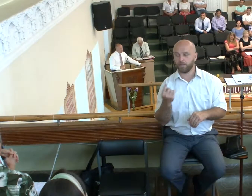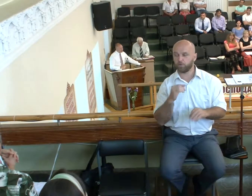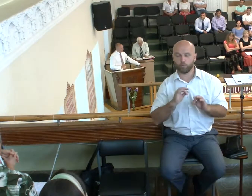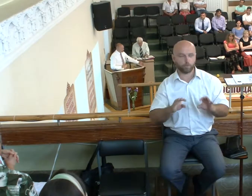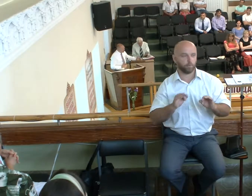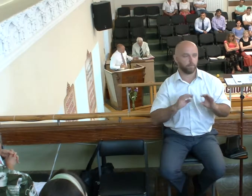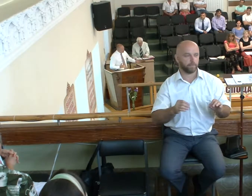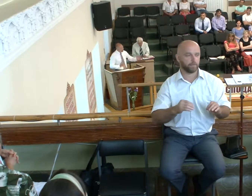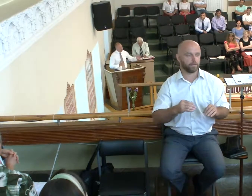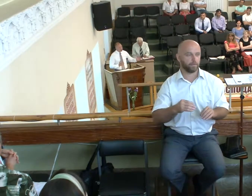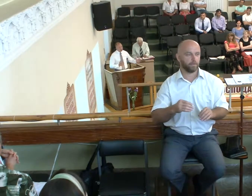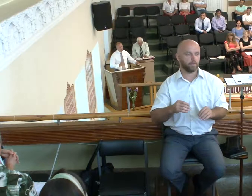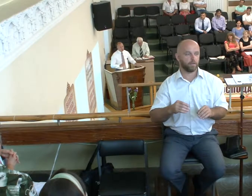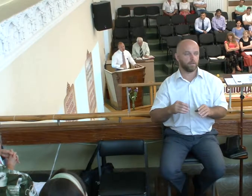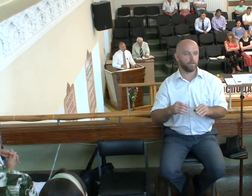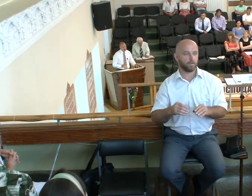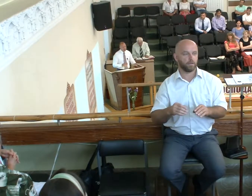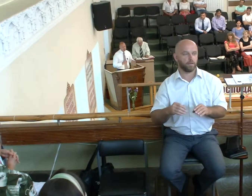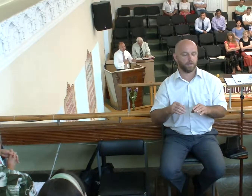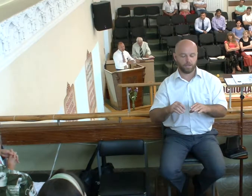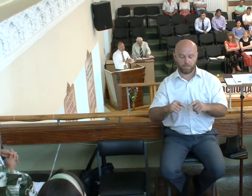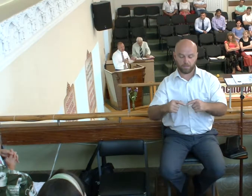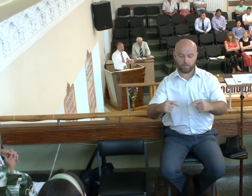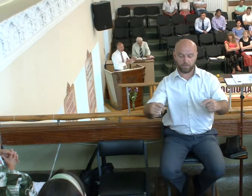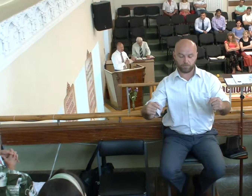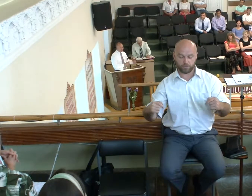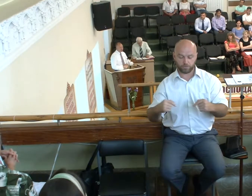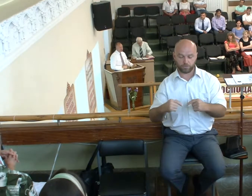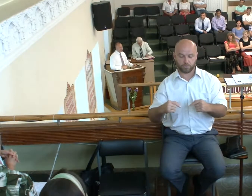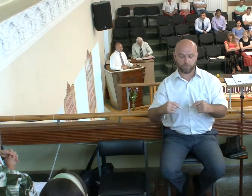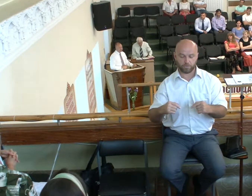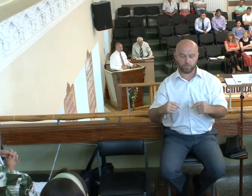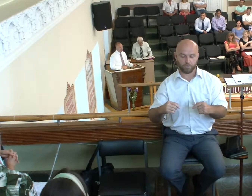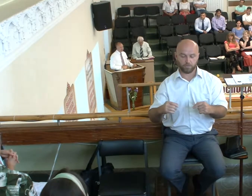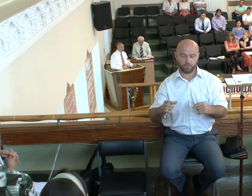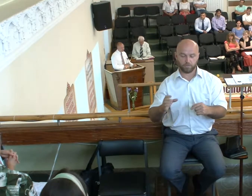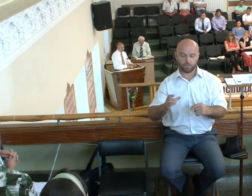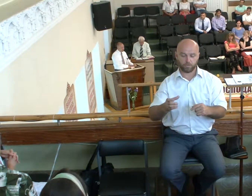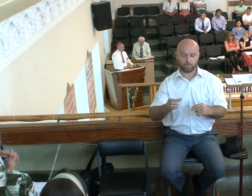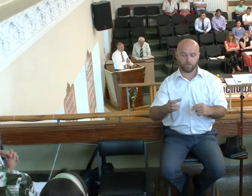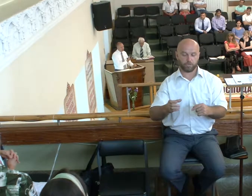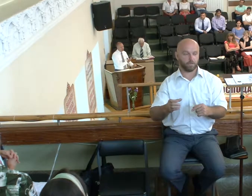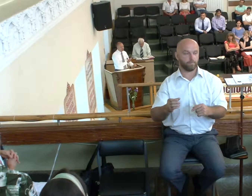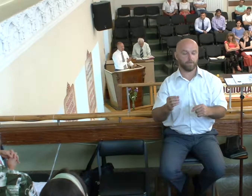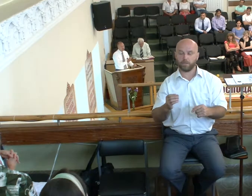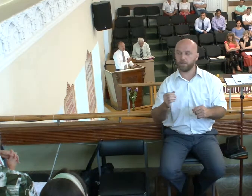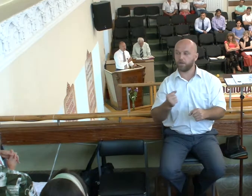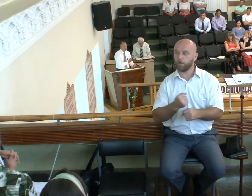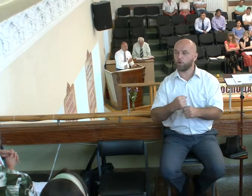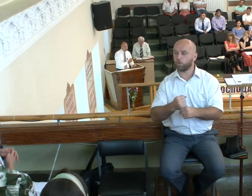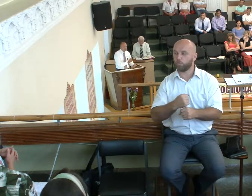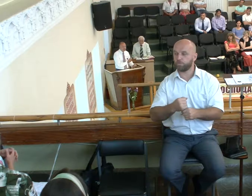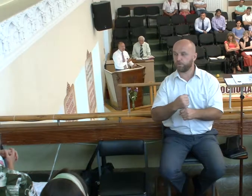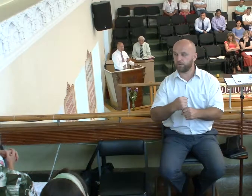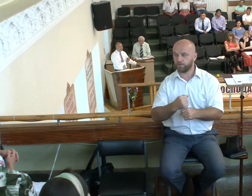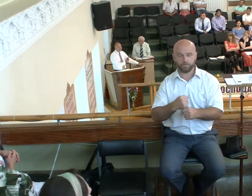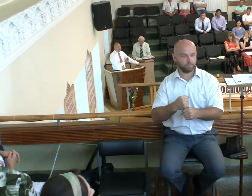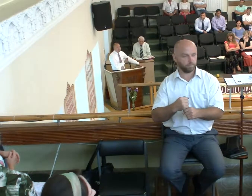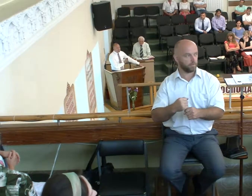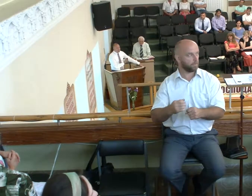однажды проповедуя, он специально толкнул кафедру, и кофе выплеснулось на салфетку. Он достал эту салфетку и